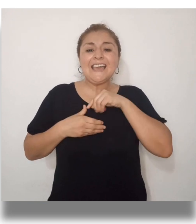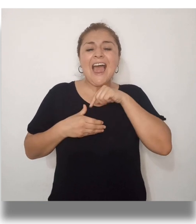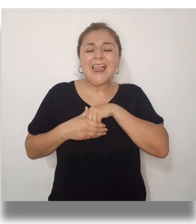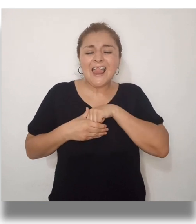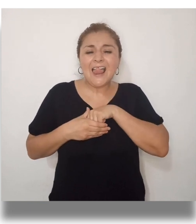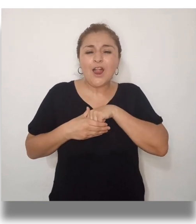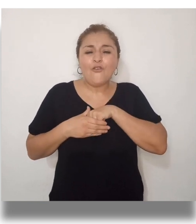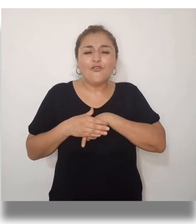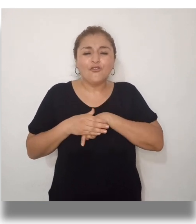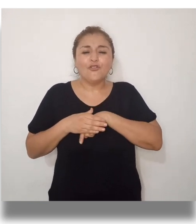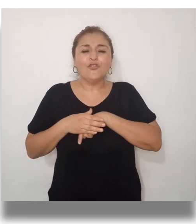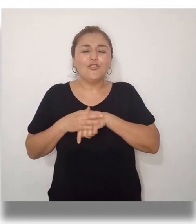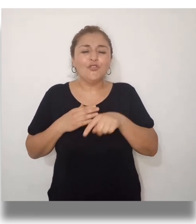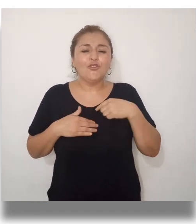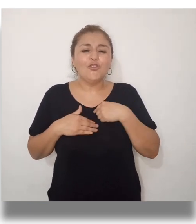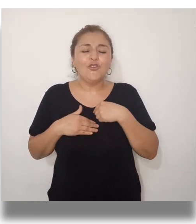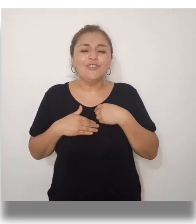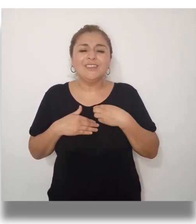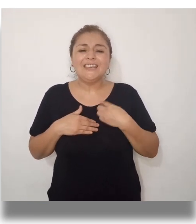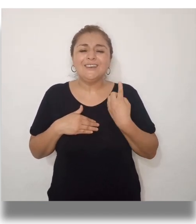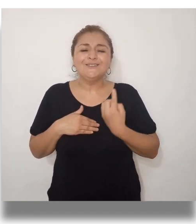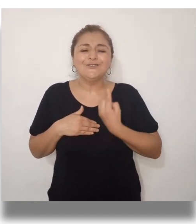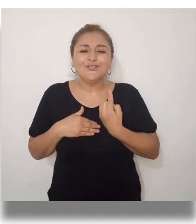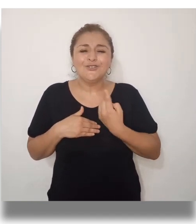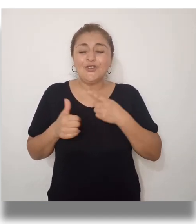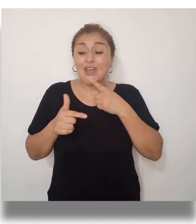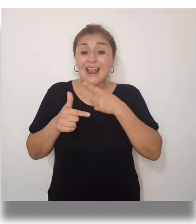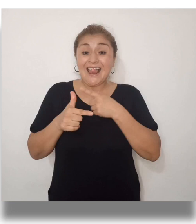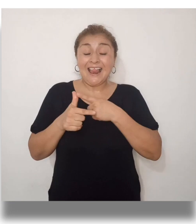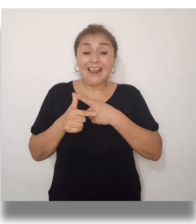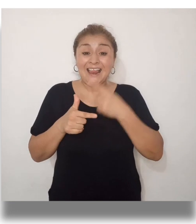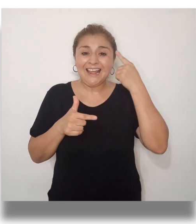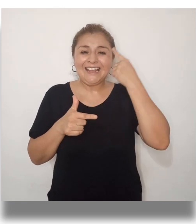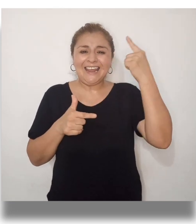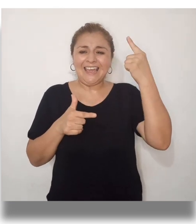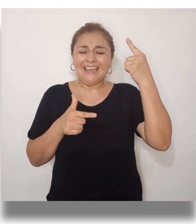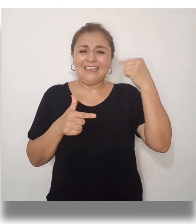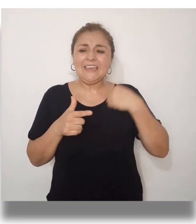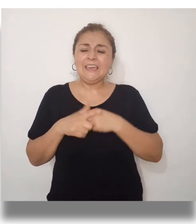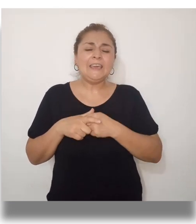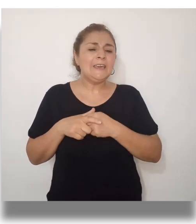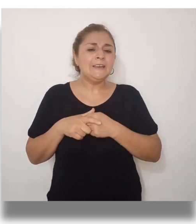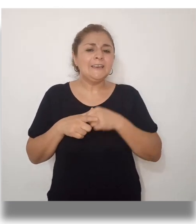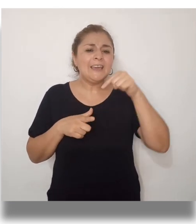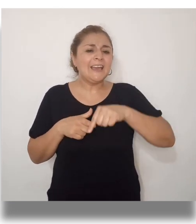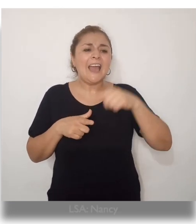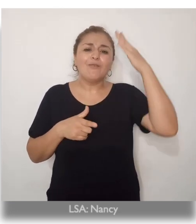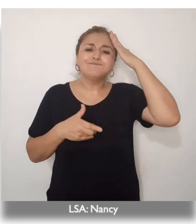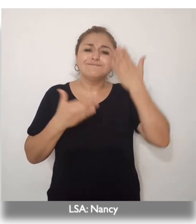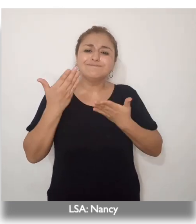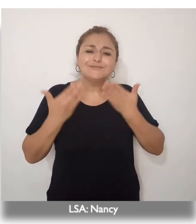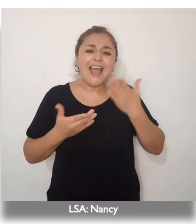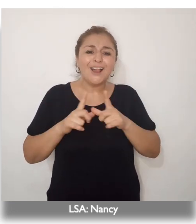sentía una profunda sensación de injusticia él creía que se estaba cometiendo